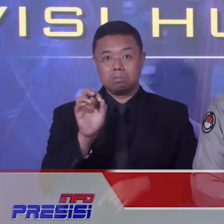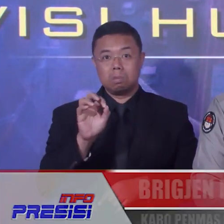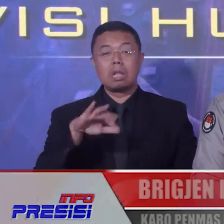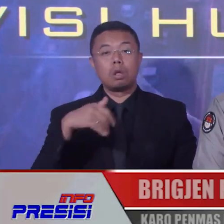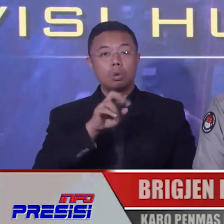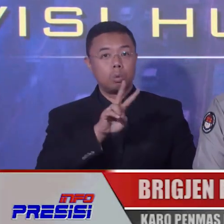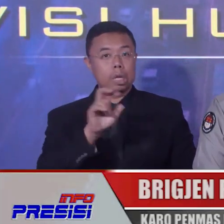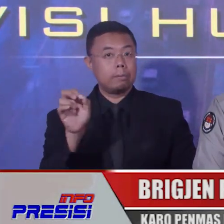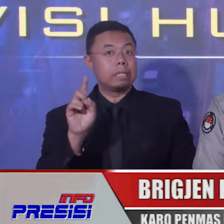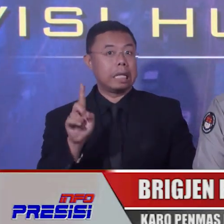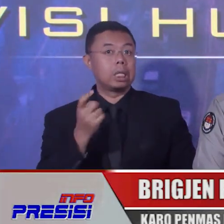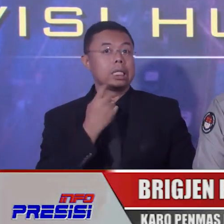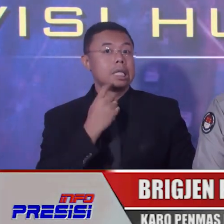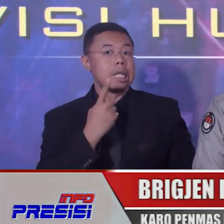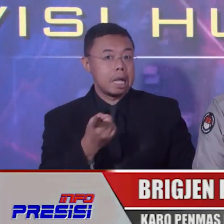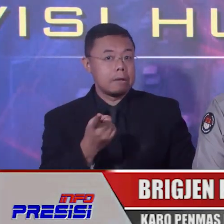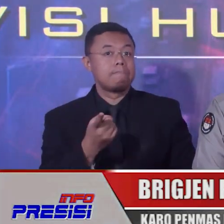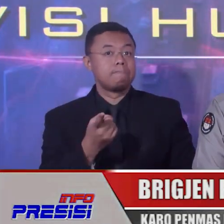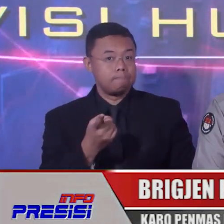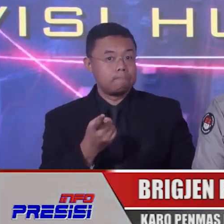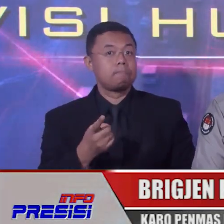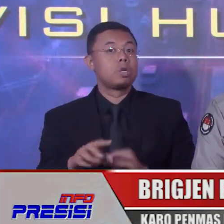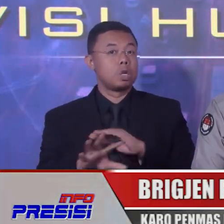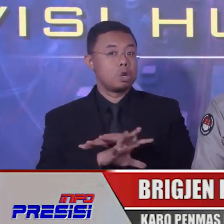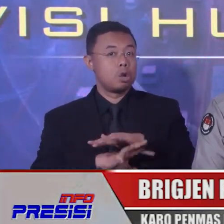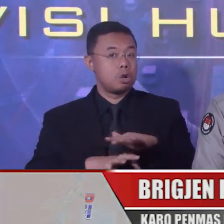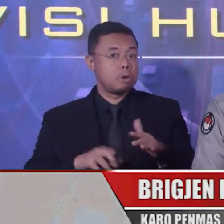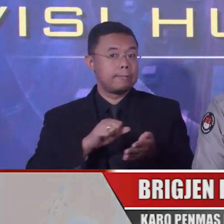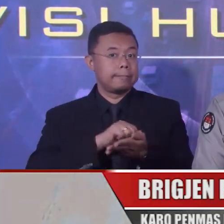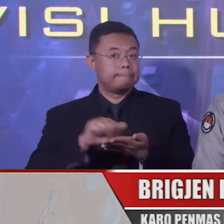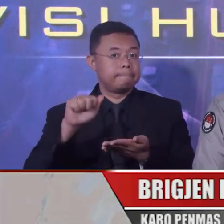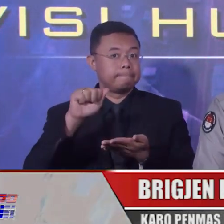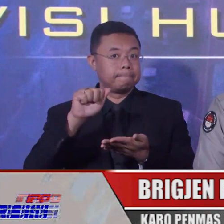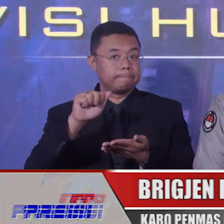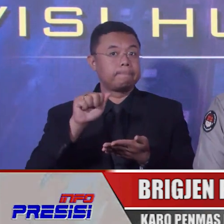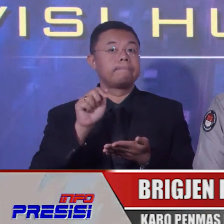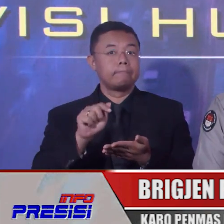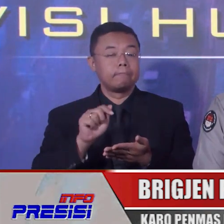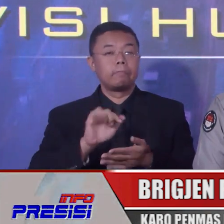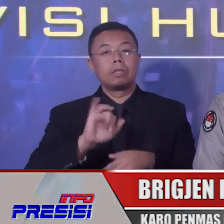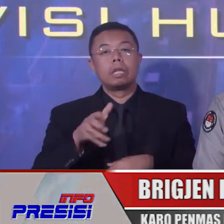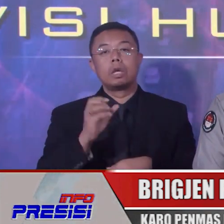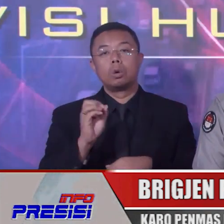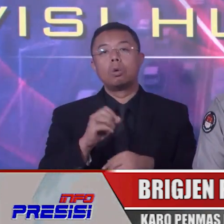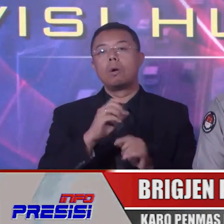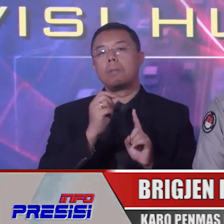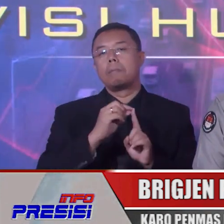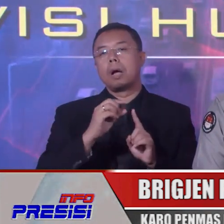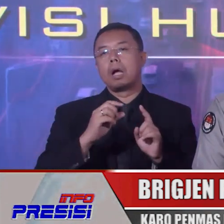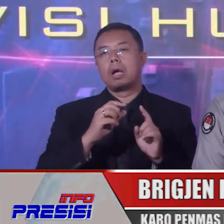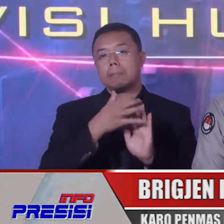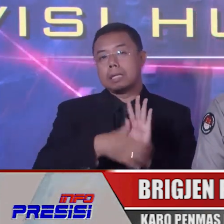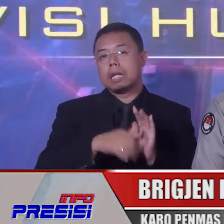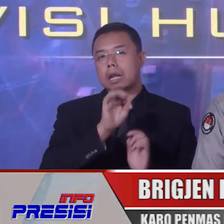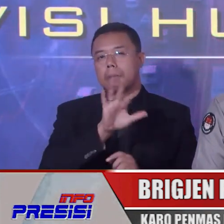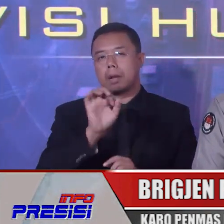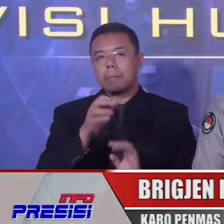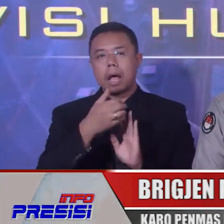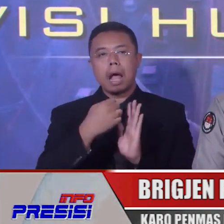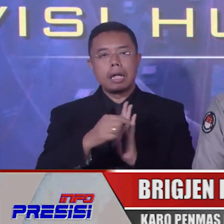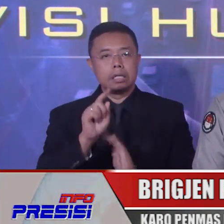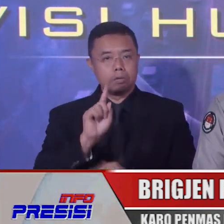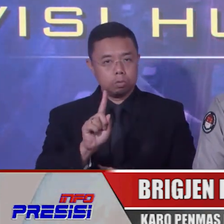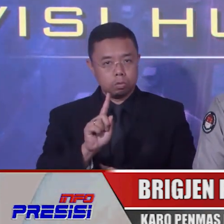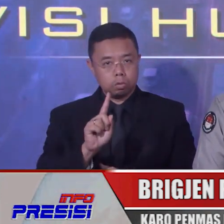tahun 2001 tentang pemberantasan tindak pidana korupsi contoh pasal 55 ayat